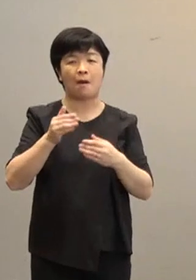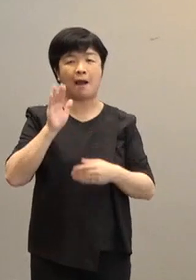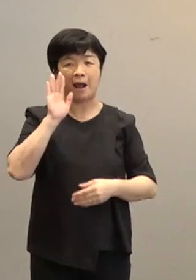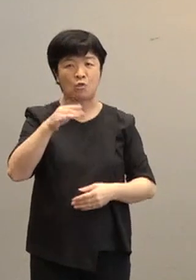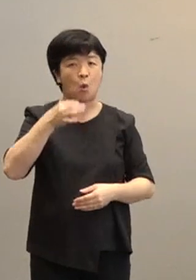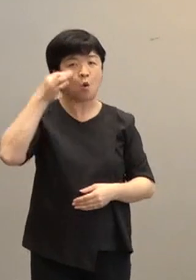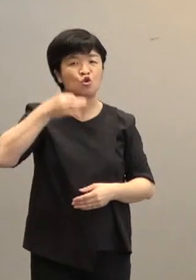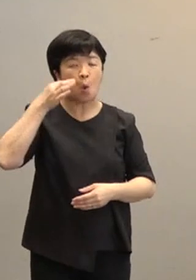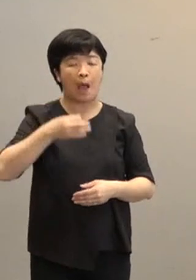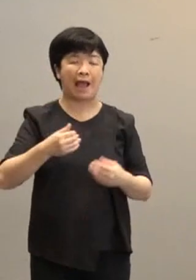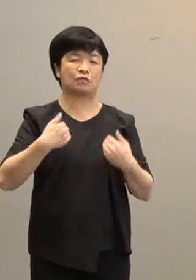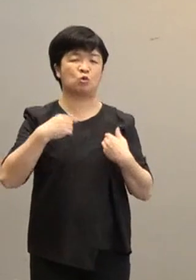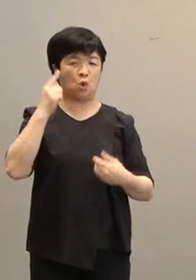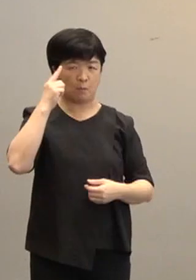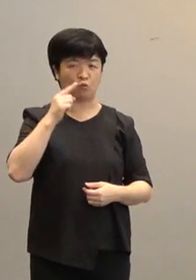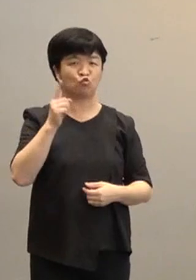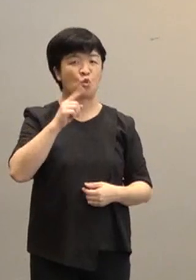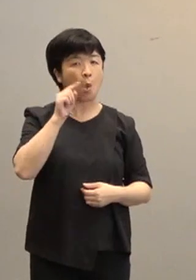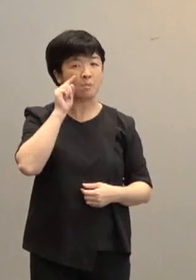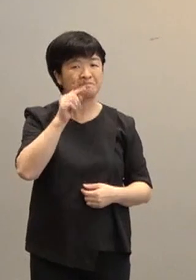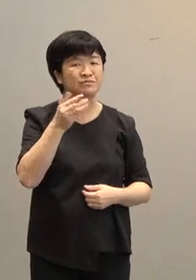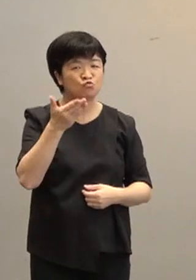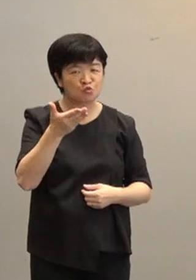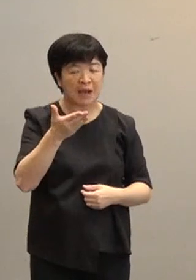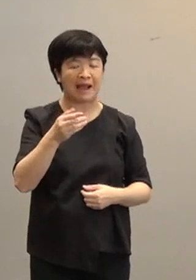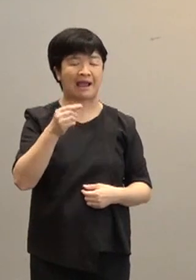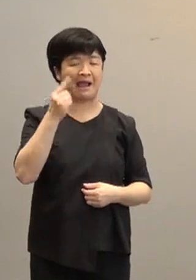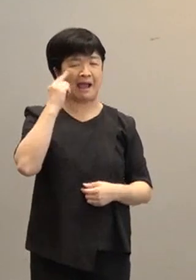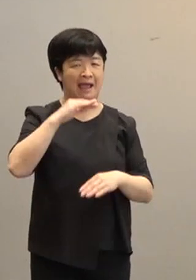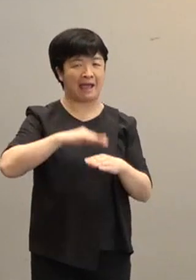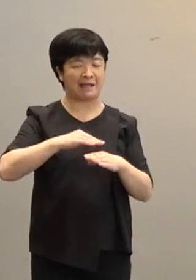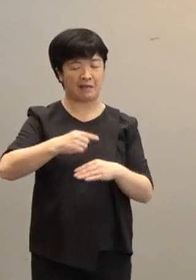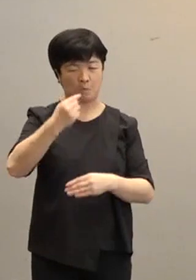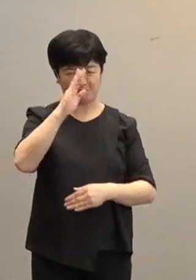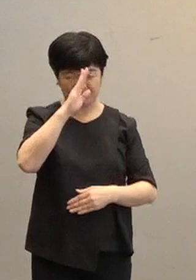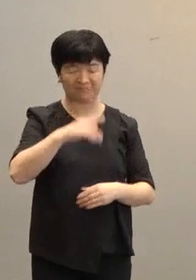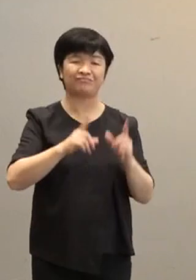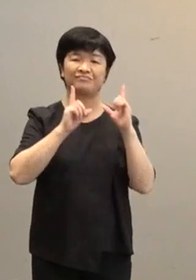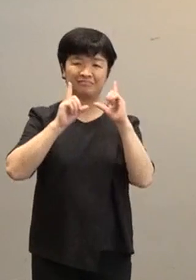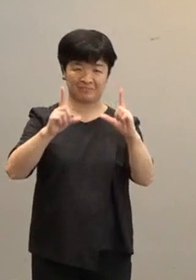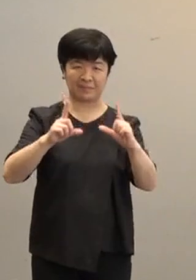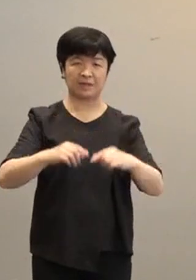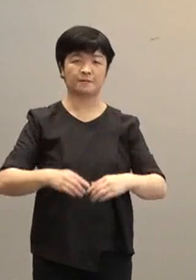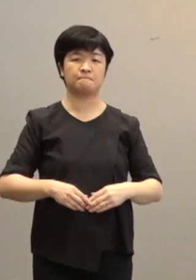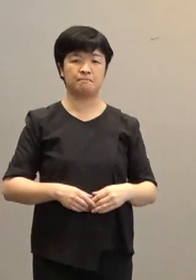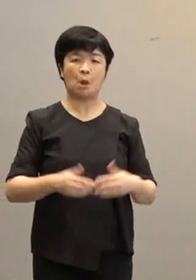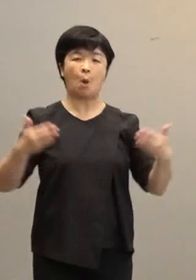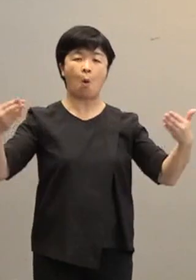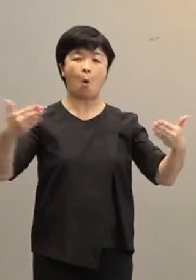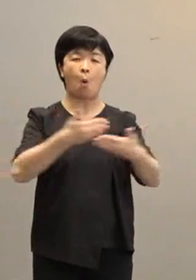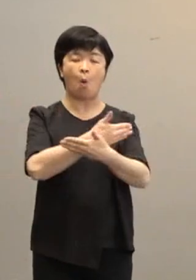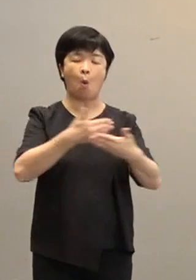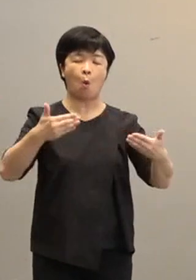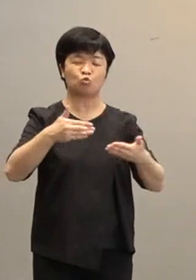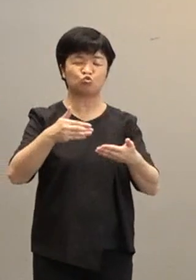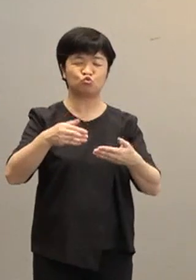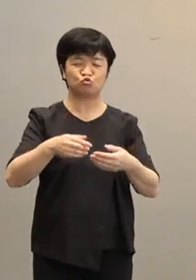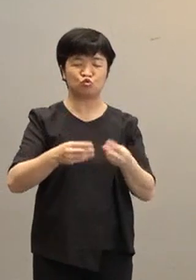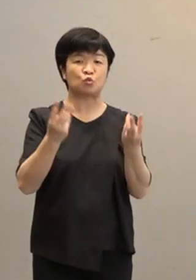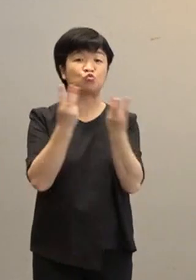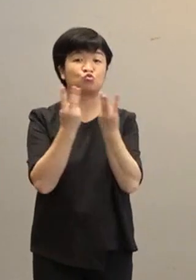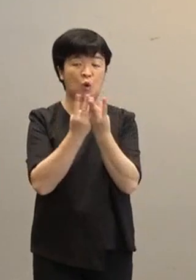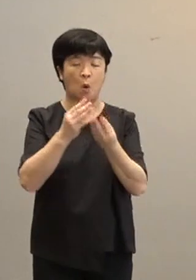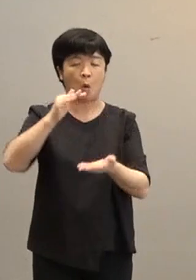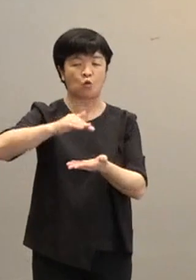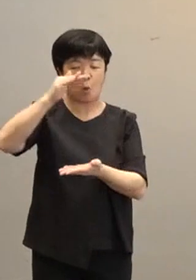ういったものを見ていく必要があるか、お考えがあれば教えてください。 はい、まあ、これはあのしっかりとした交通量のデータもそうですし、それ以外にも